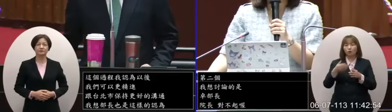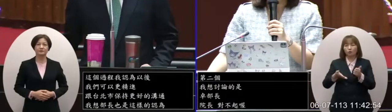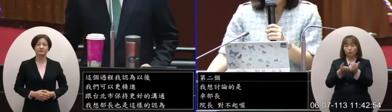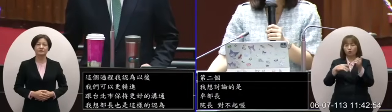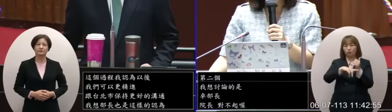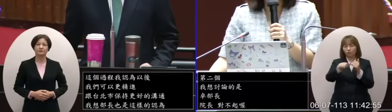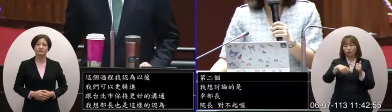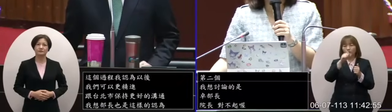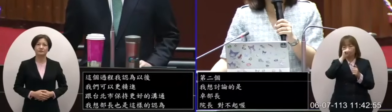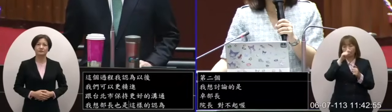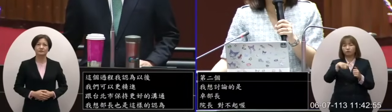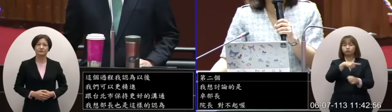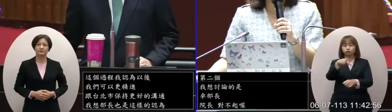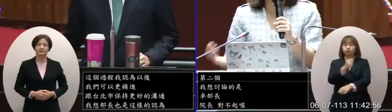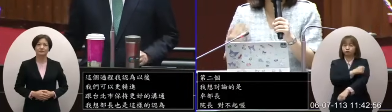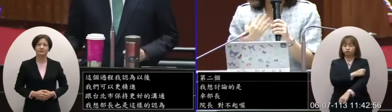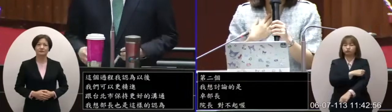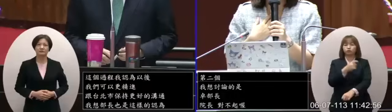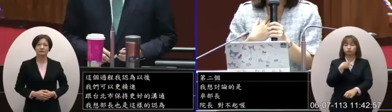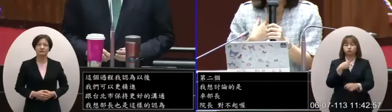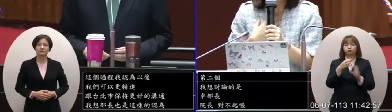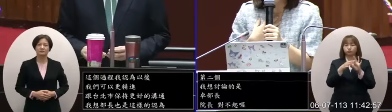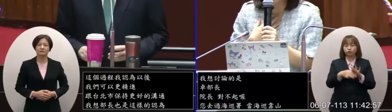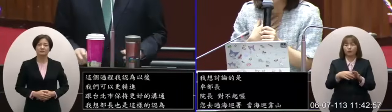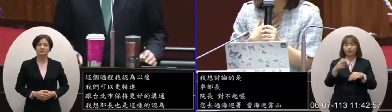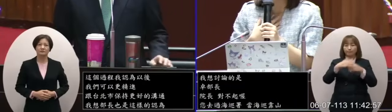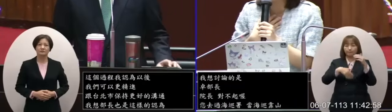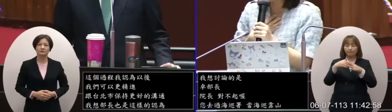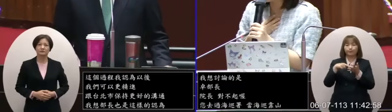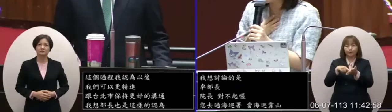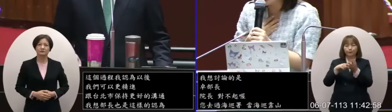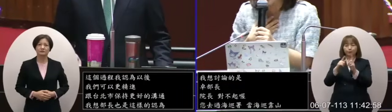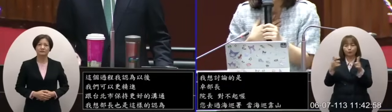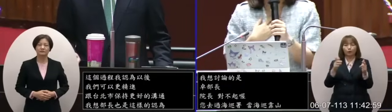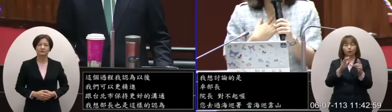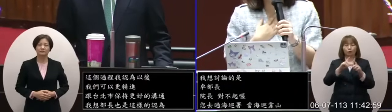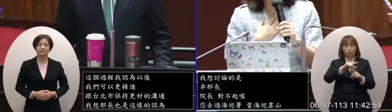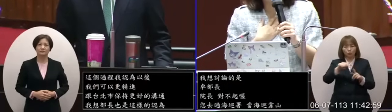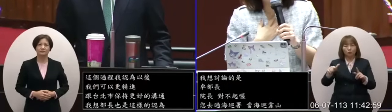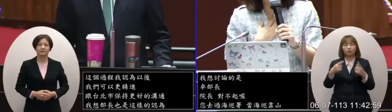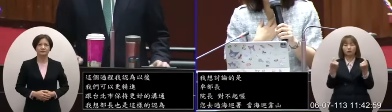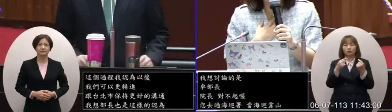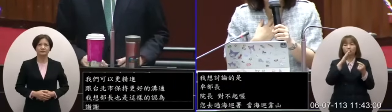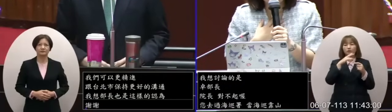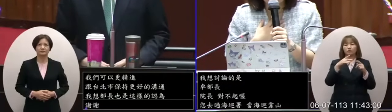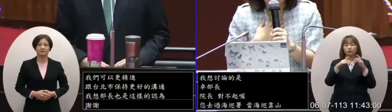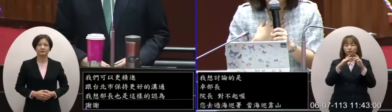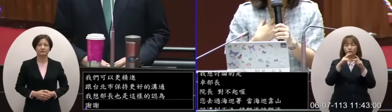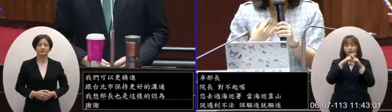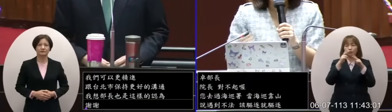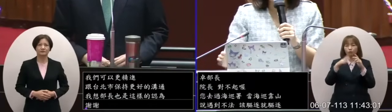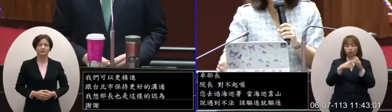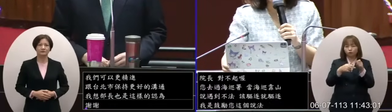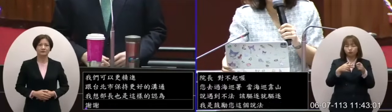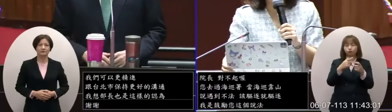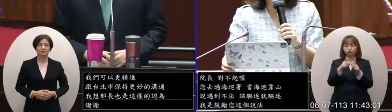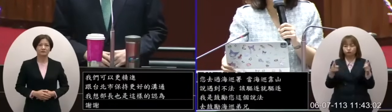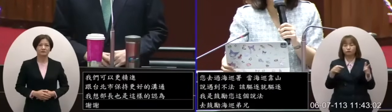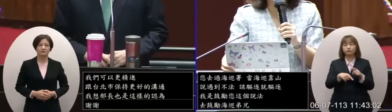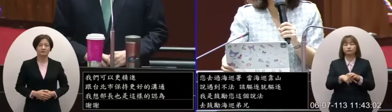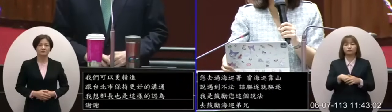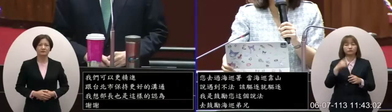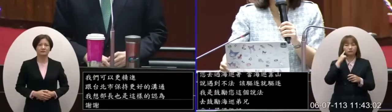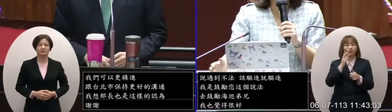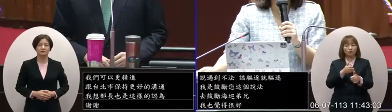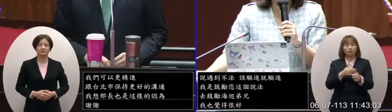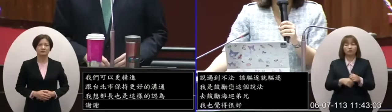好，因为他们真的很辛苦，我们也不断的在帮忙争取更多的设备，包含密录器等等但是我想要